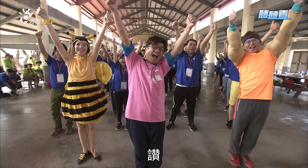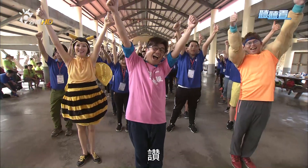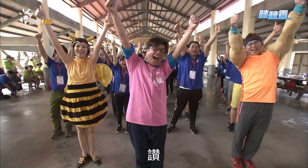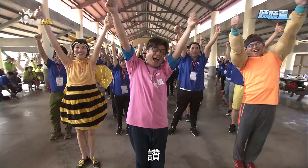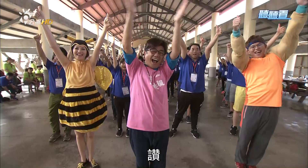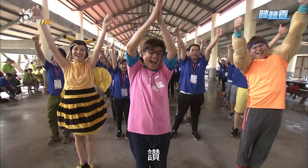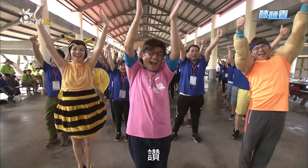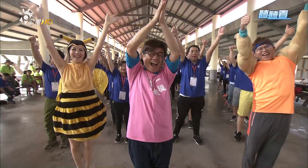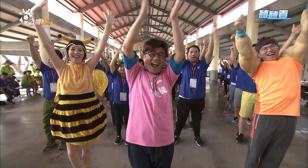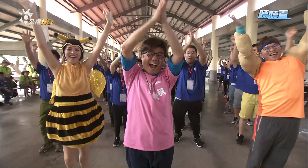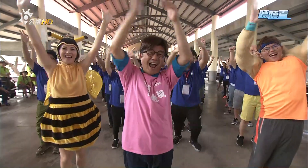赞！